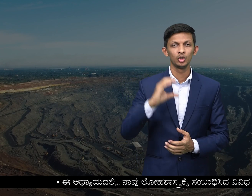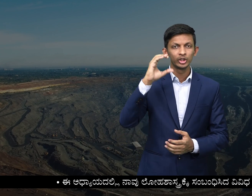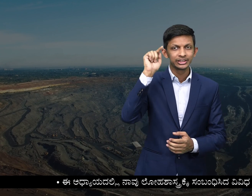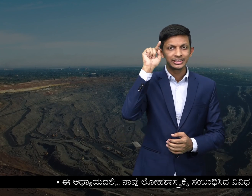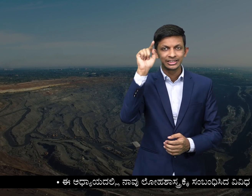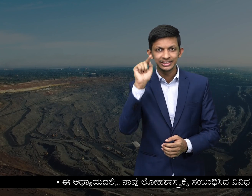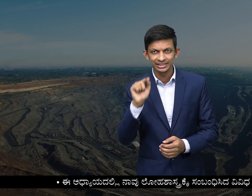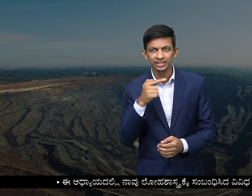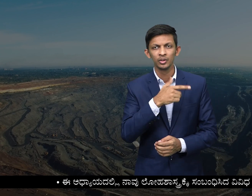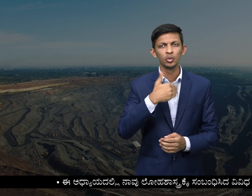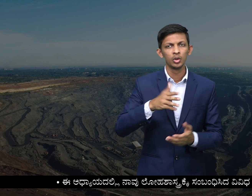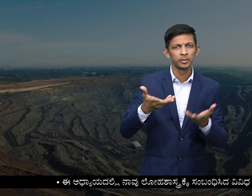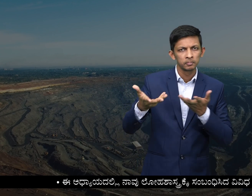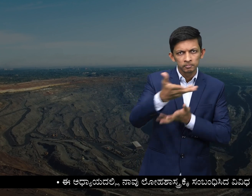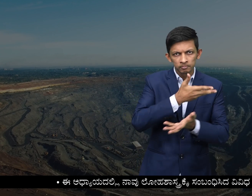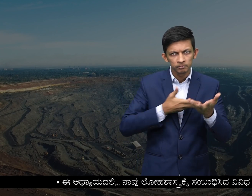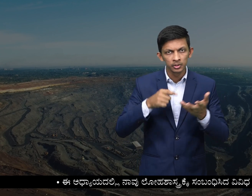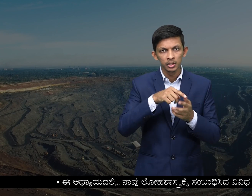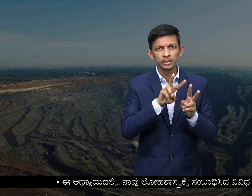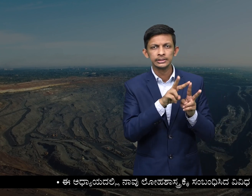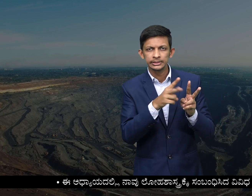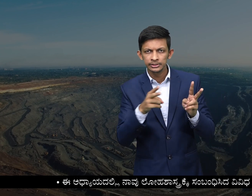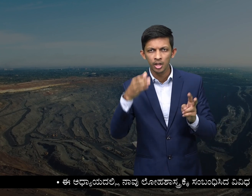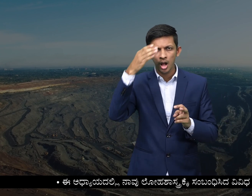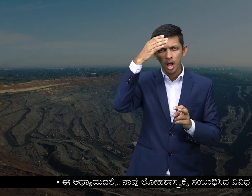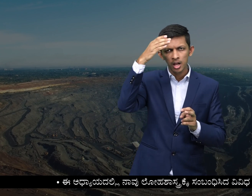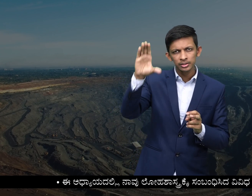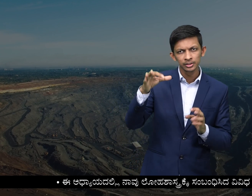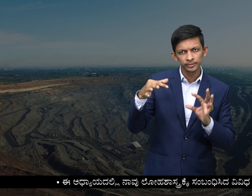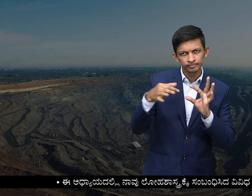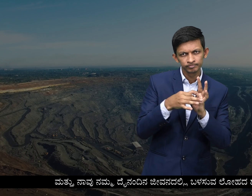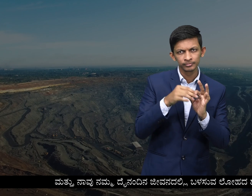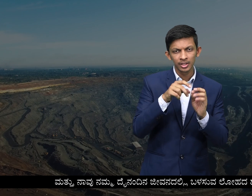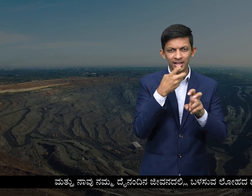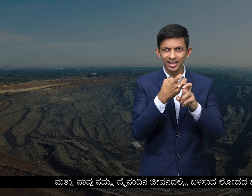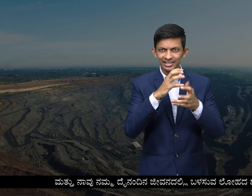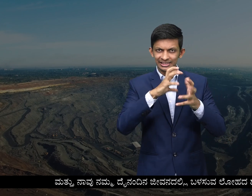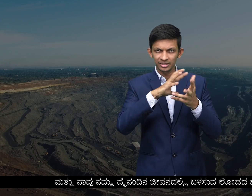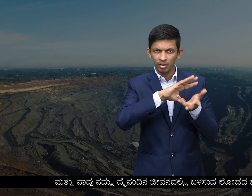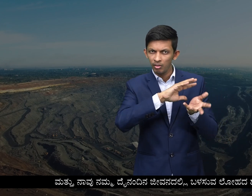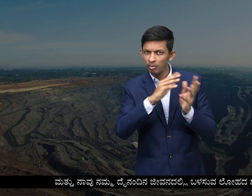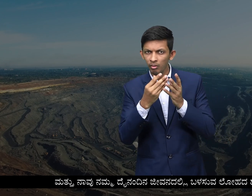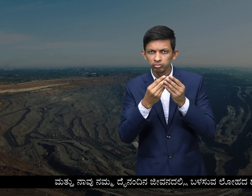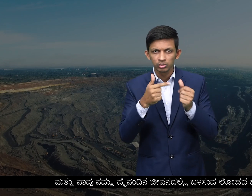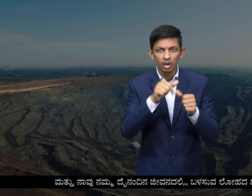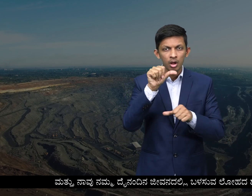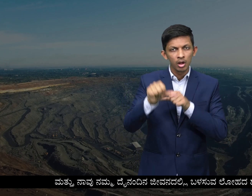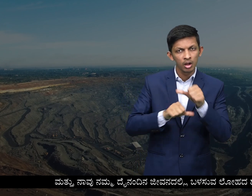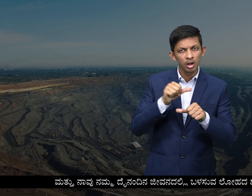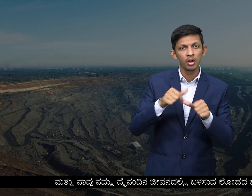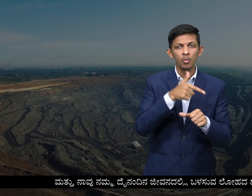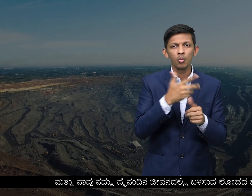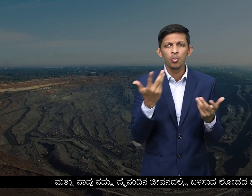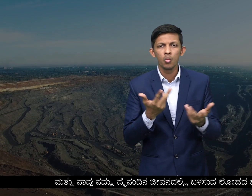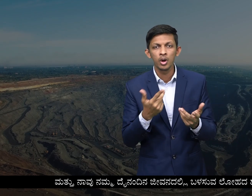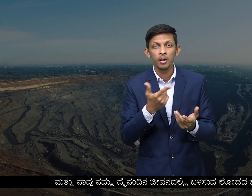ಈ ಅಧ್ಯಾಯದಲ್ಲಿ ನಾವು ಲೋಹಶಾಸ್ತ್ರಕ್ಕೆ ಸಂಬಂಧಿಸಿದ ವಿವಿಧ ಪರಿಕಲ್ಪನೆಗಳನ್ನ ಮತ್ತು ನಾವು ನಮ್ಮ ದೈನಂದಿನ ಜೀವನದಲ್ಲಿ ಬಳಸುವ